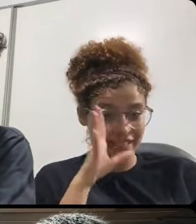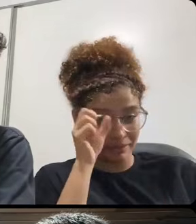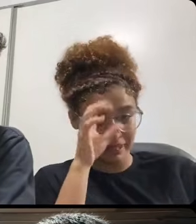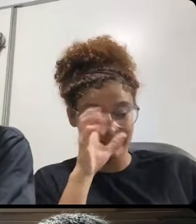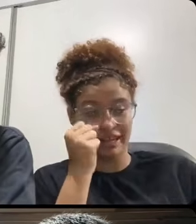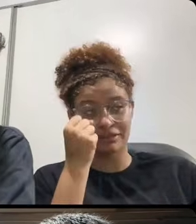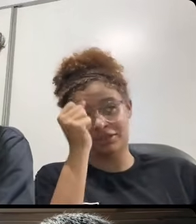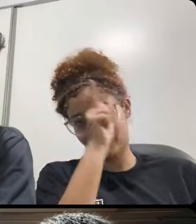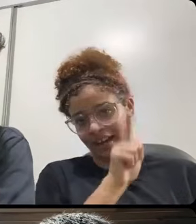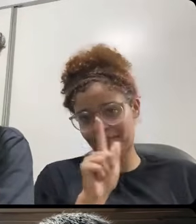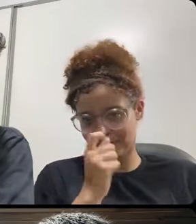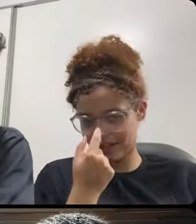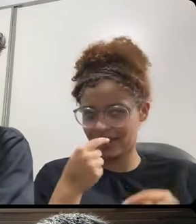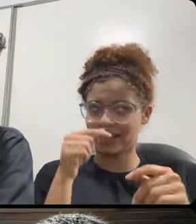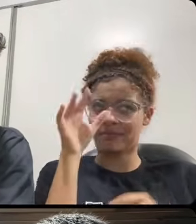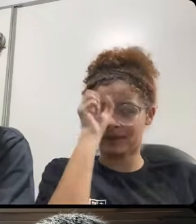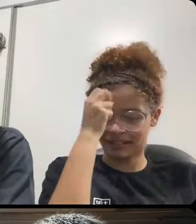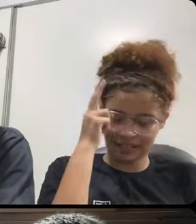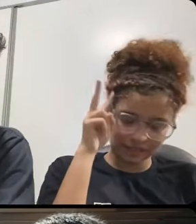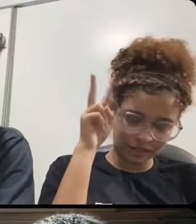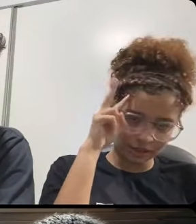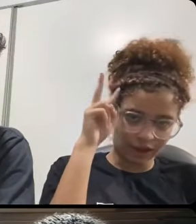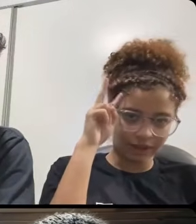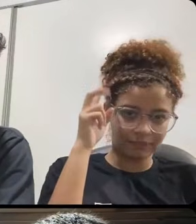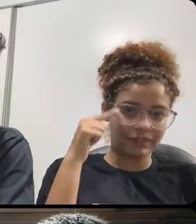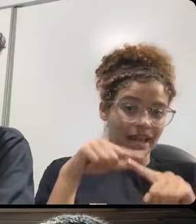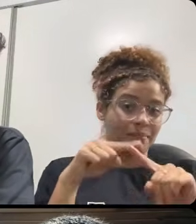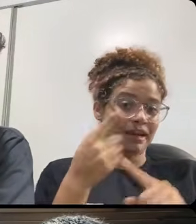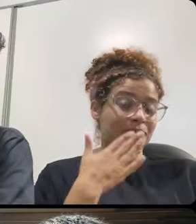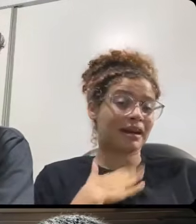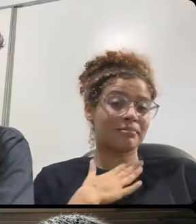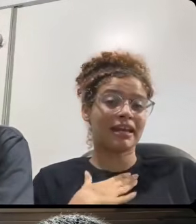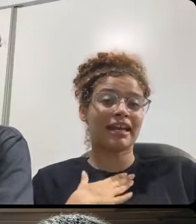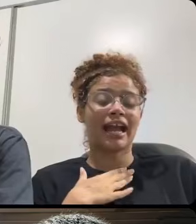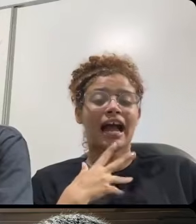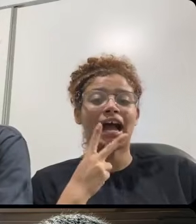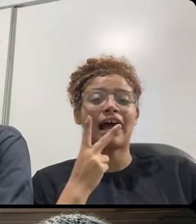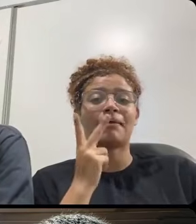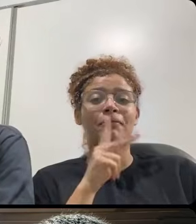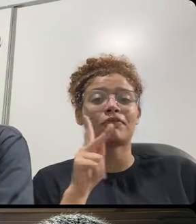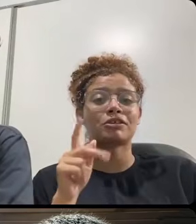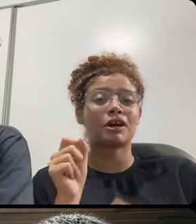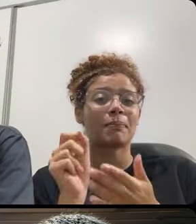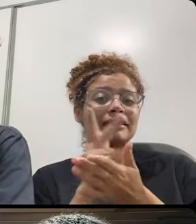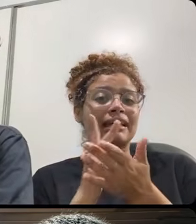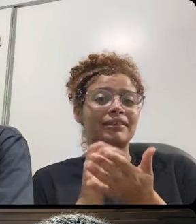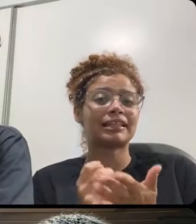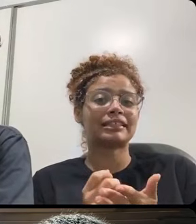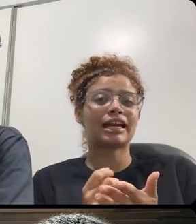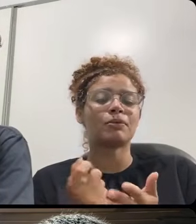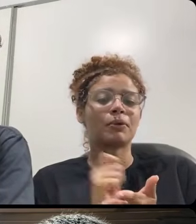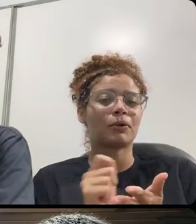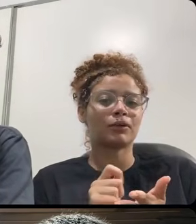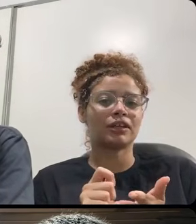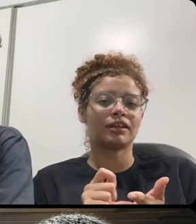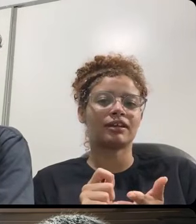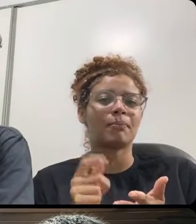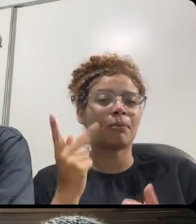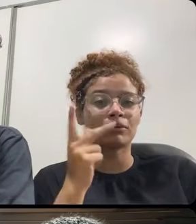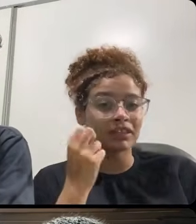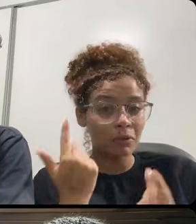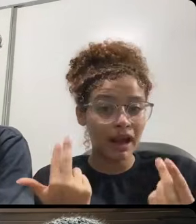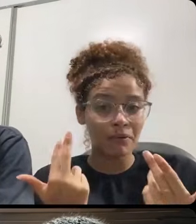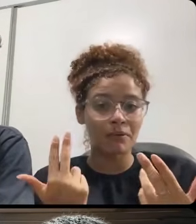via vocês aprendendo geografia, aprendendo história. Mas para mim, a professora passava desenho para eu